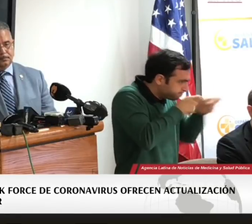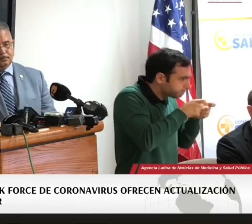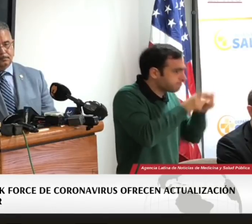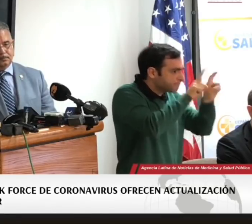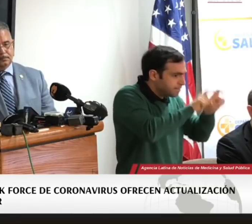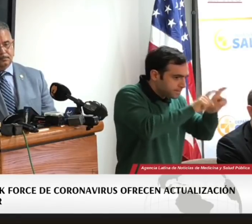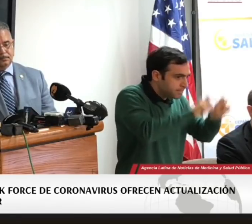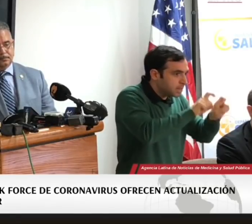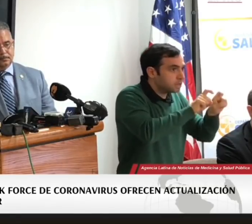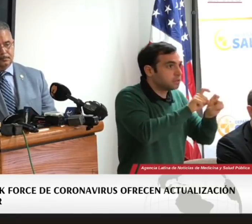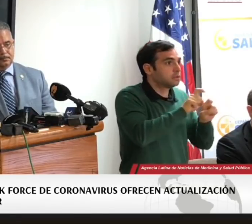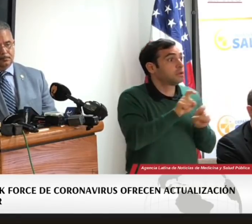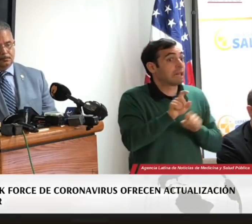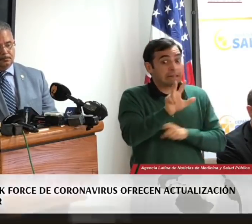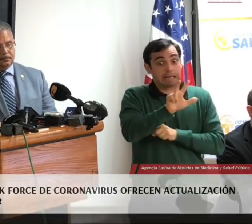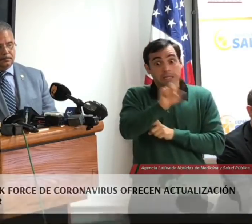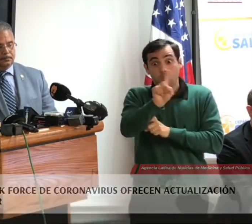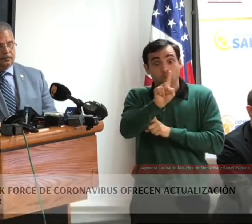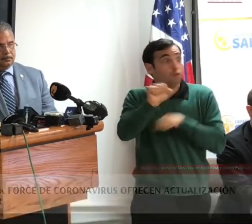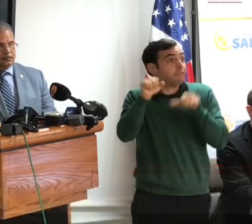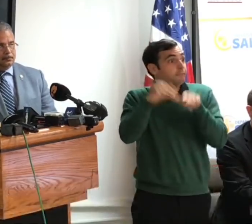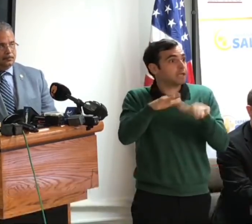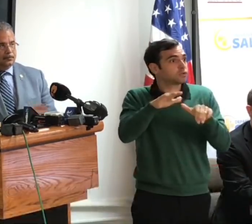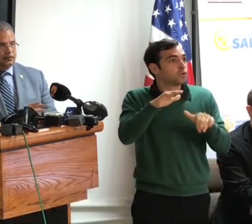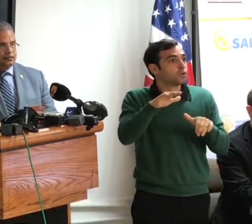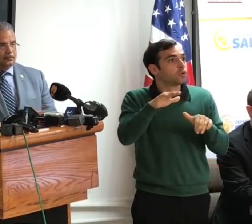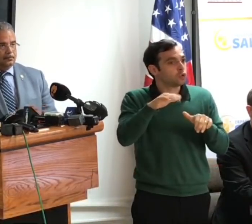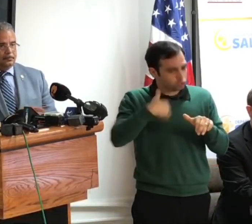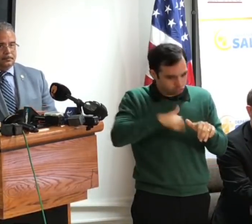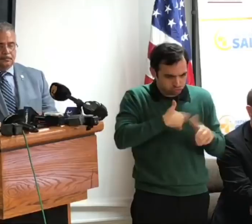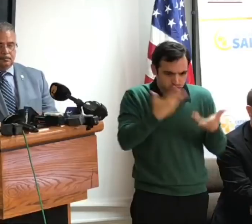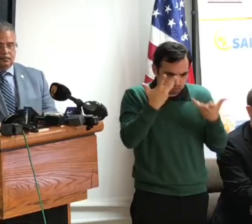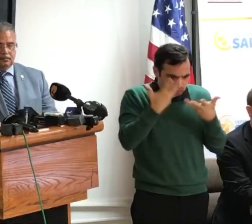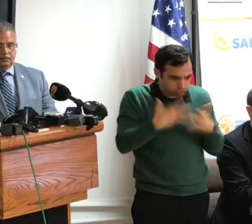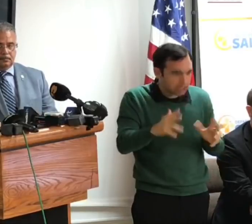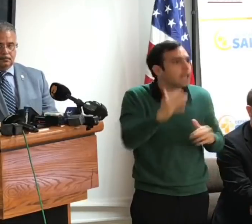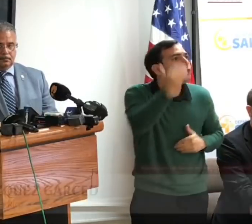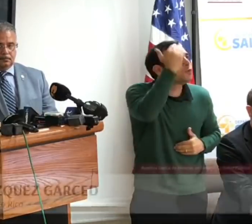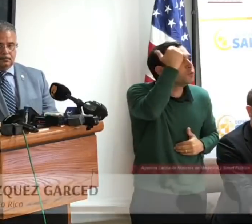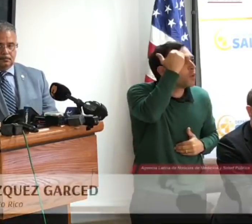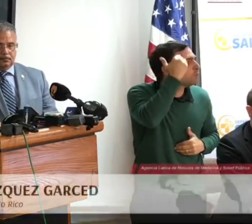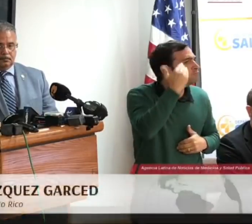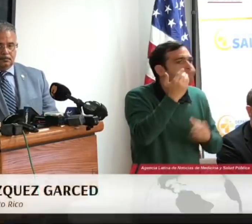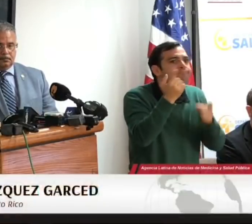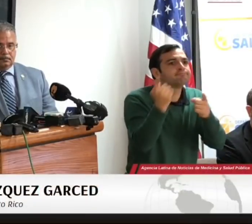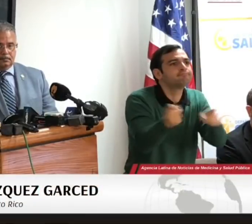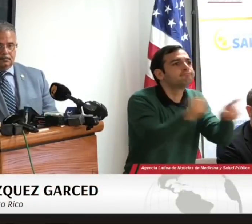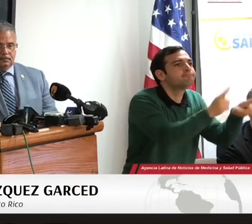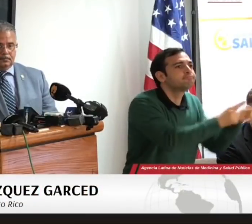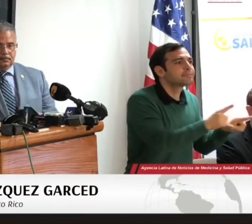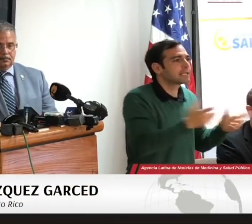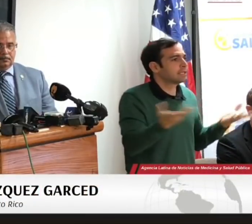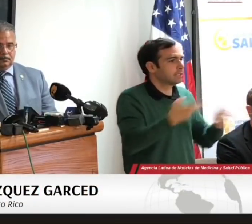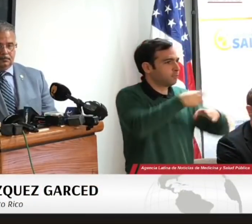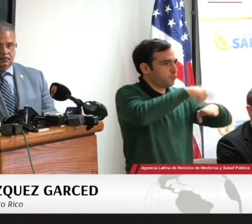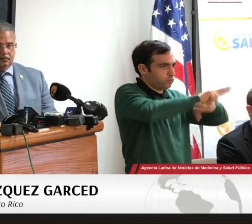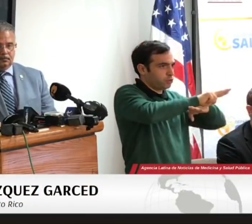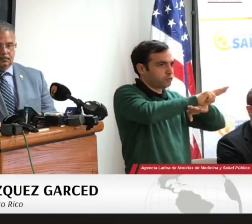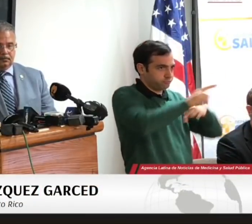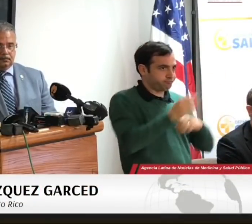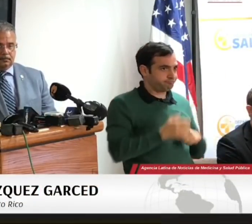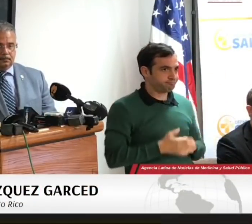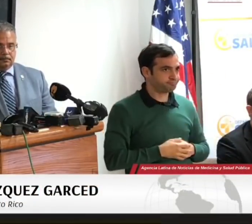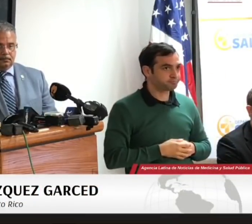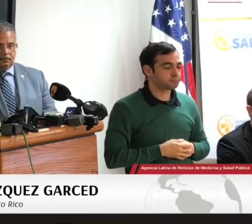al 31 de marzo que nosotros podamos ya ver cuál ha sido la manifestación de esta situación aquí en la isla. Al